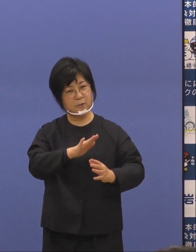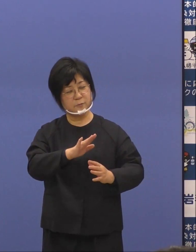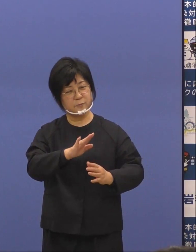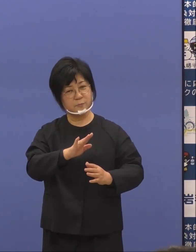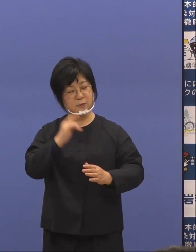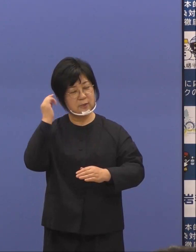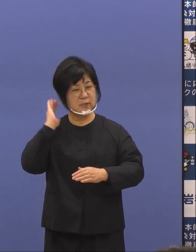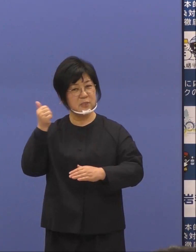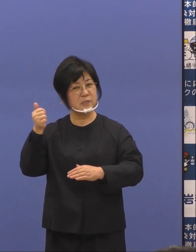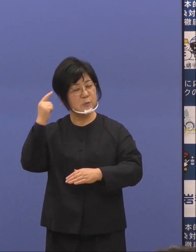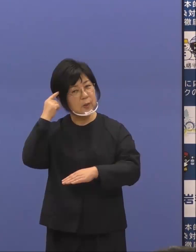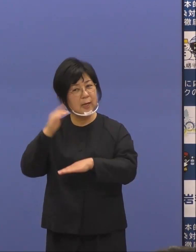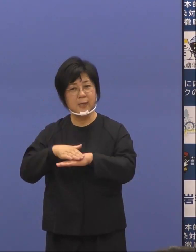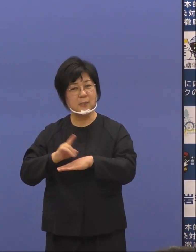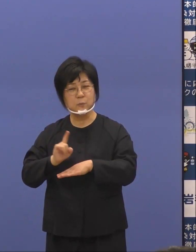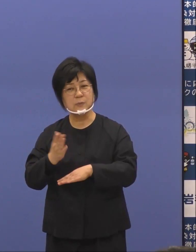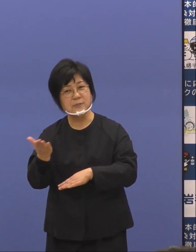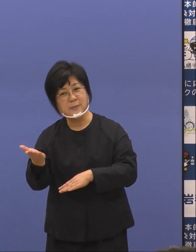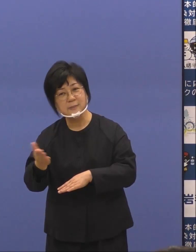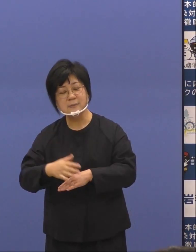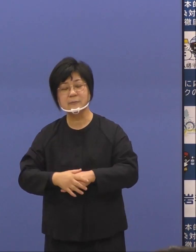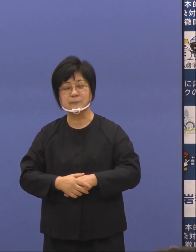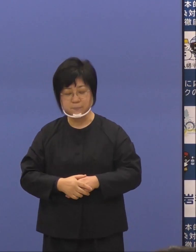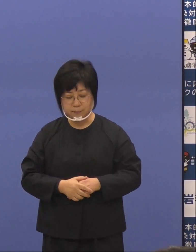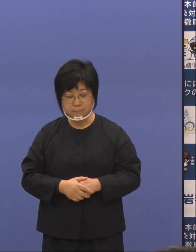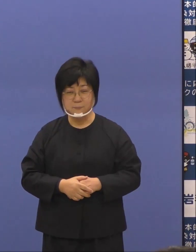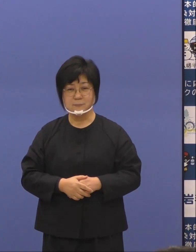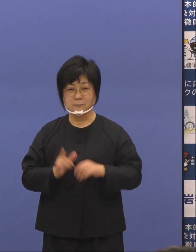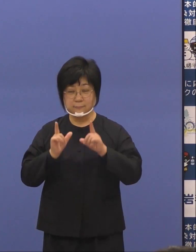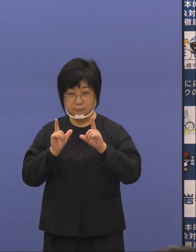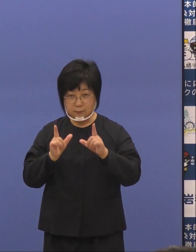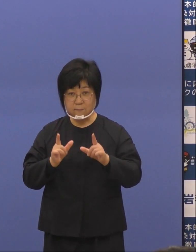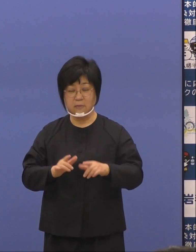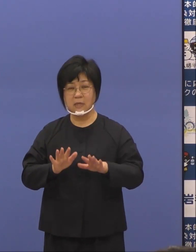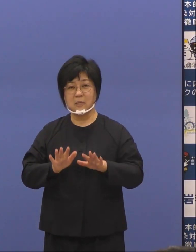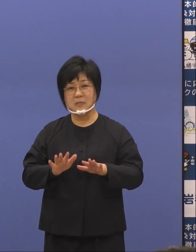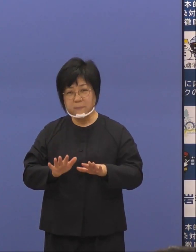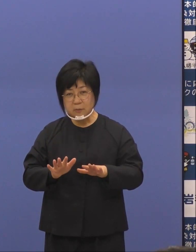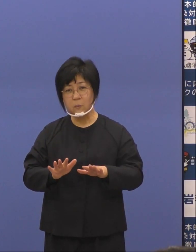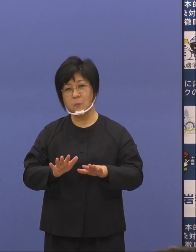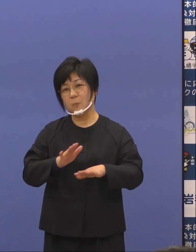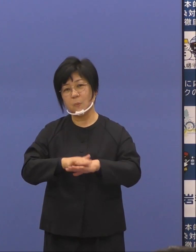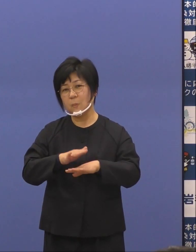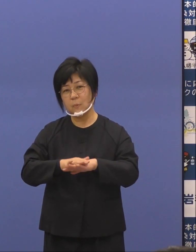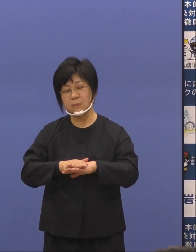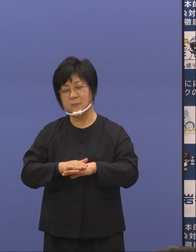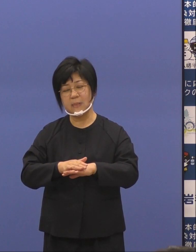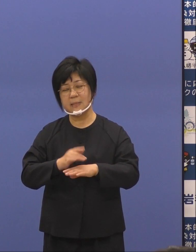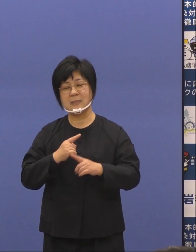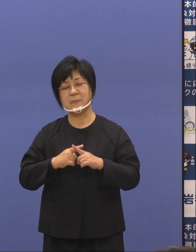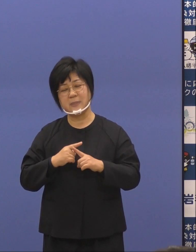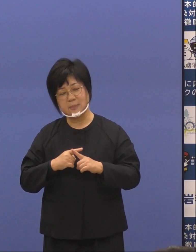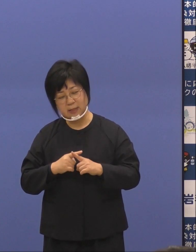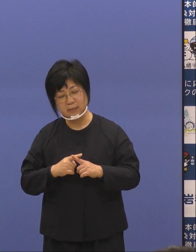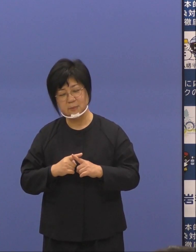今の政治じゃダメだなっていう感触は受けるんですけれども、